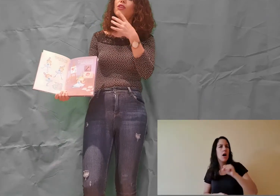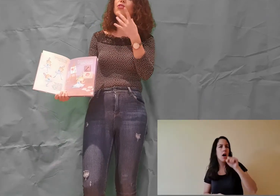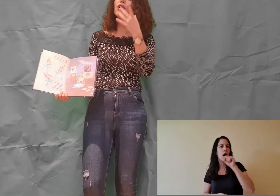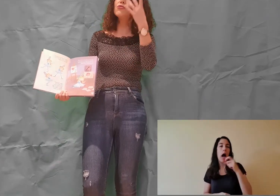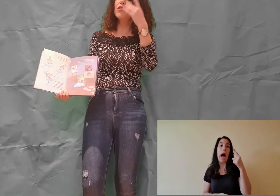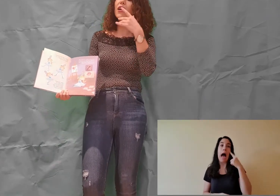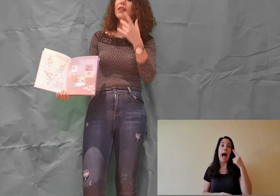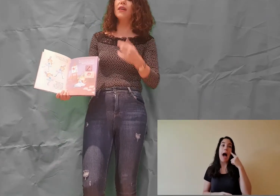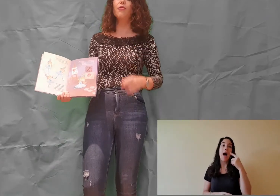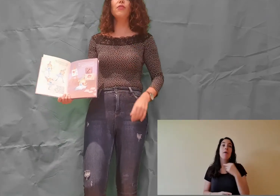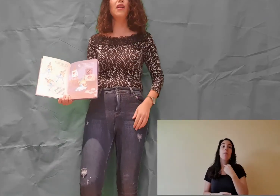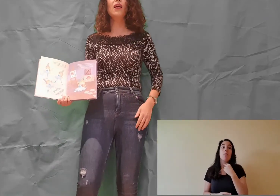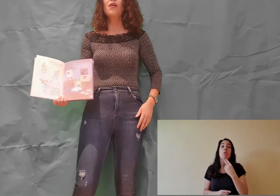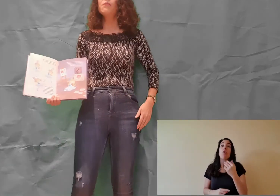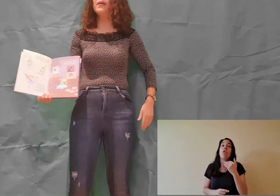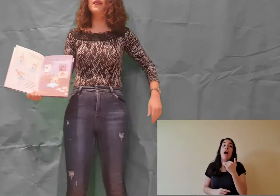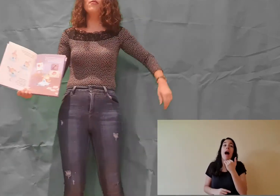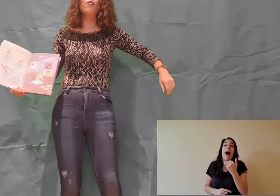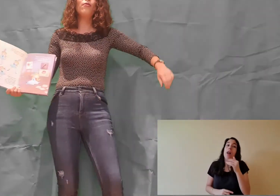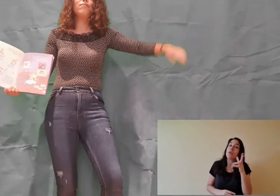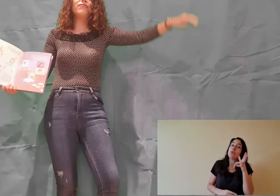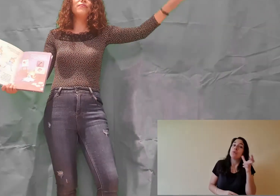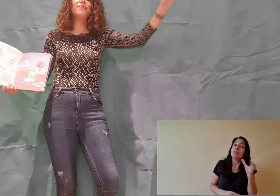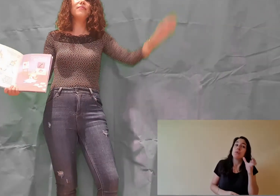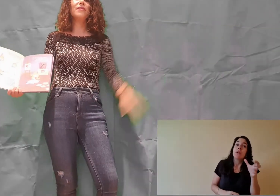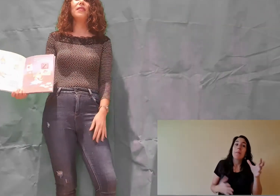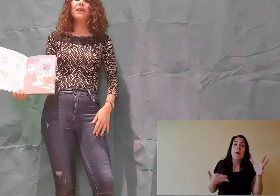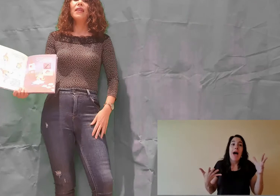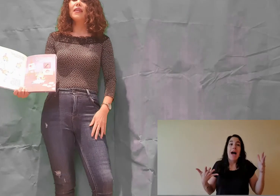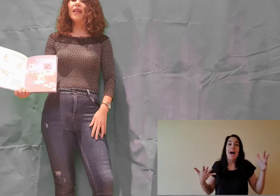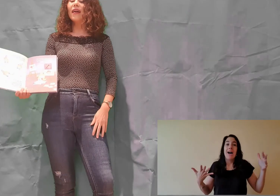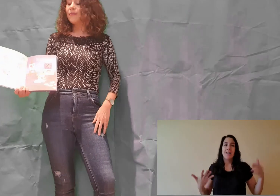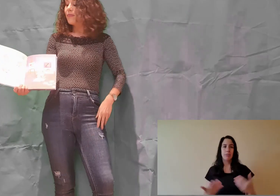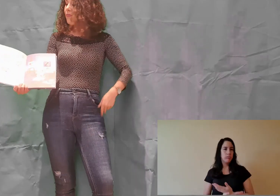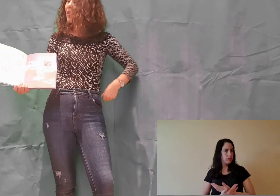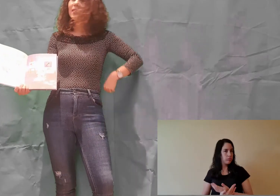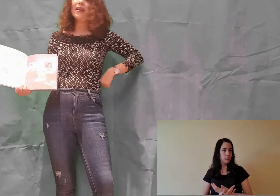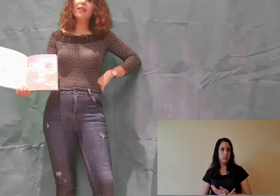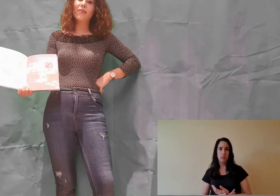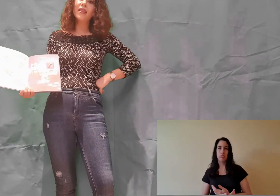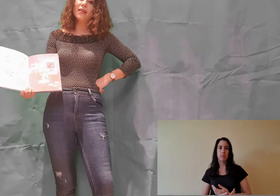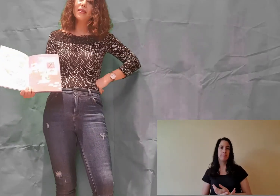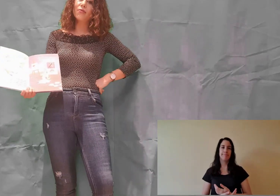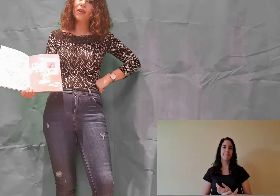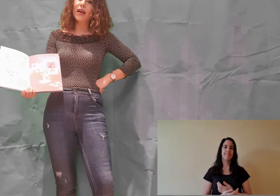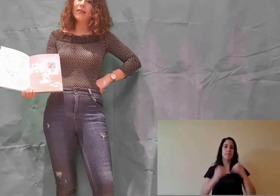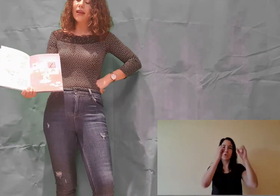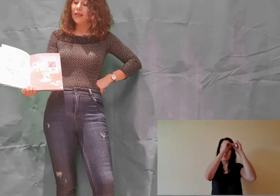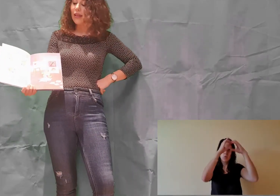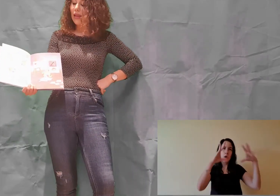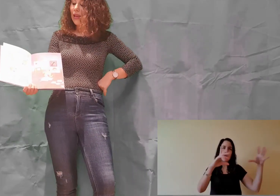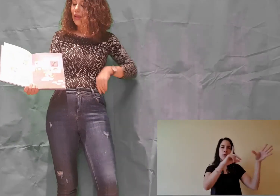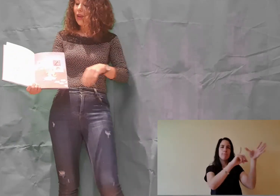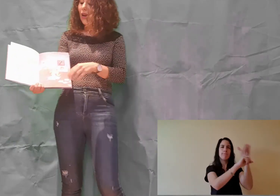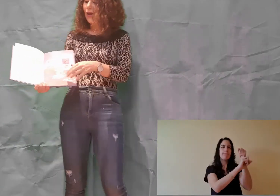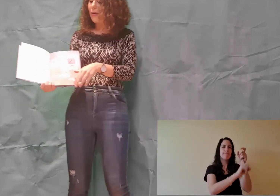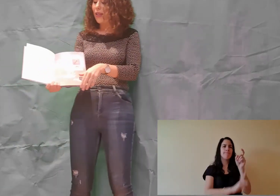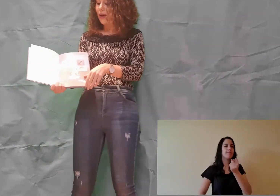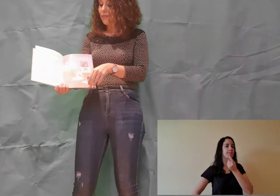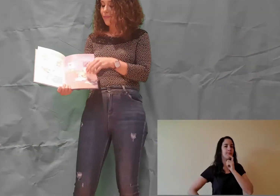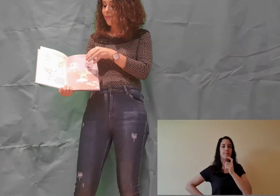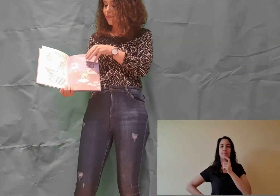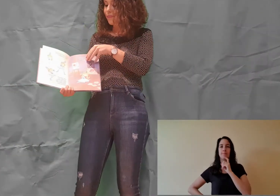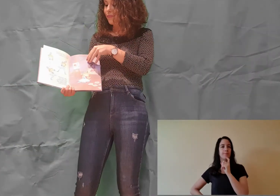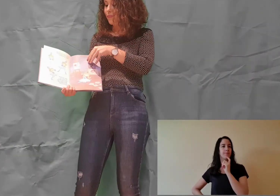algún sonido de su garganta brotar, pero nada, va a ser difícil ser una cantante